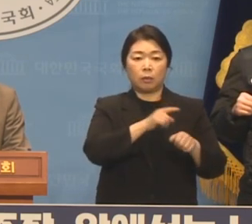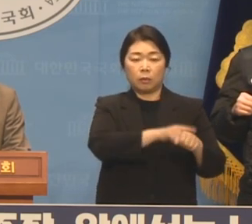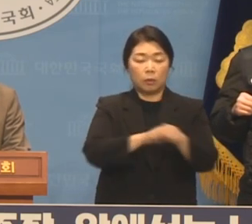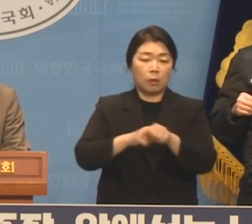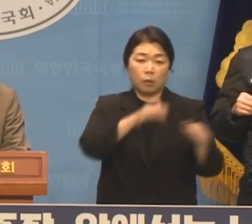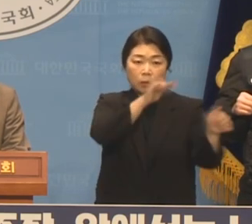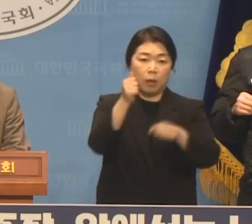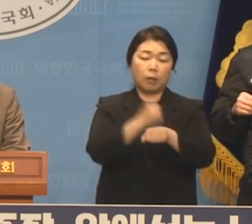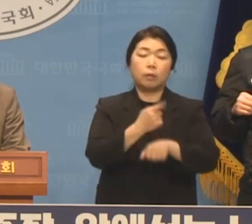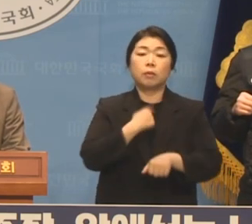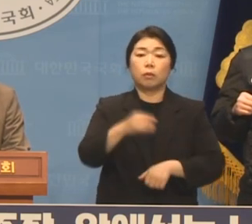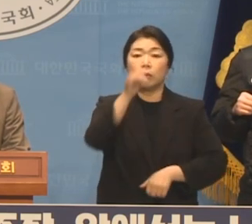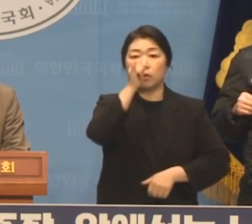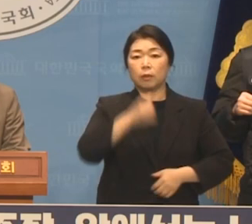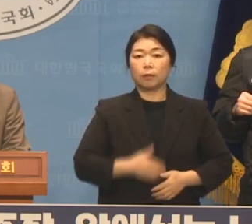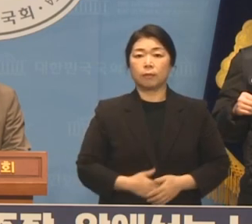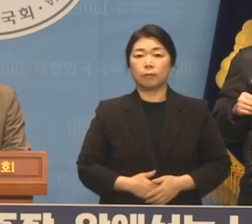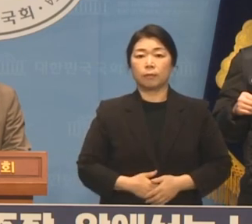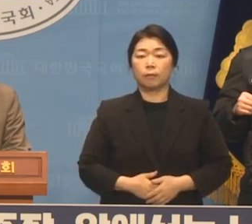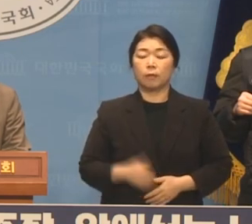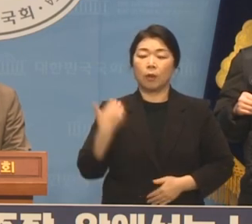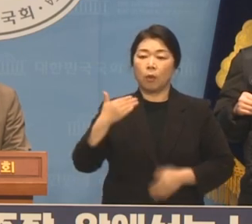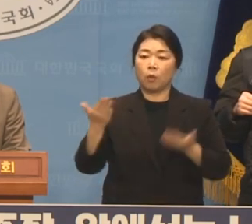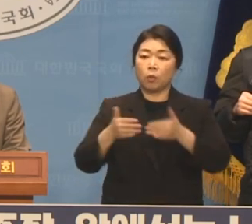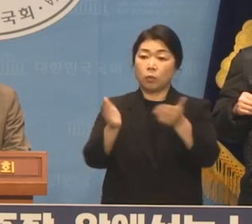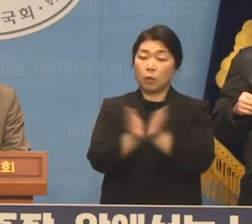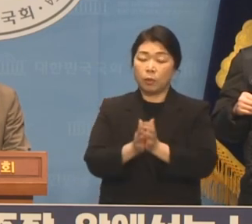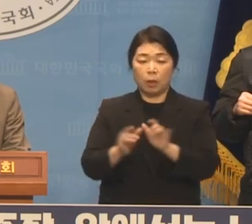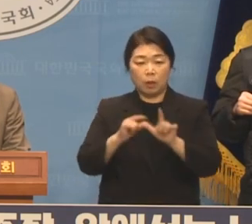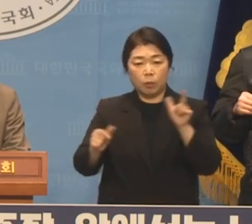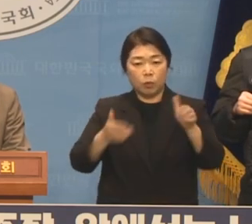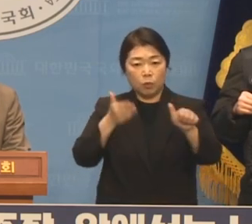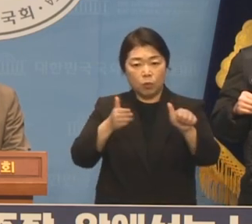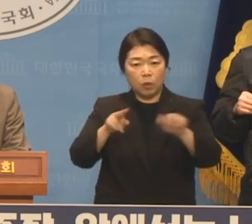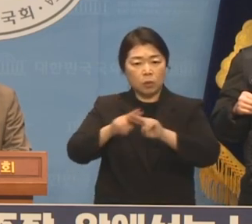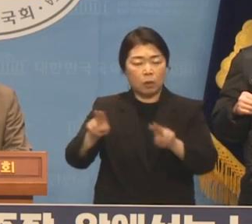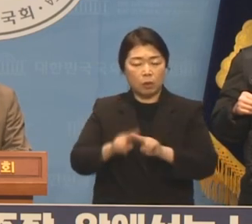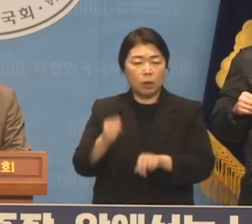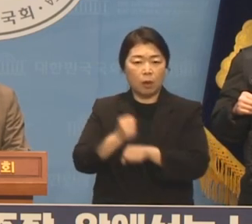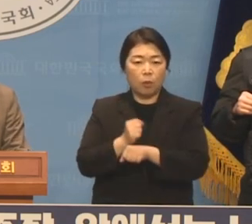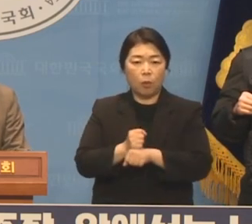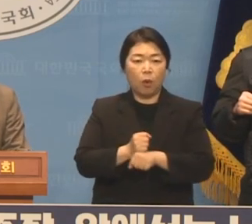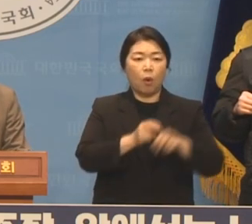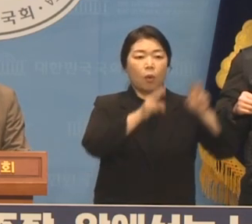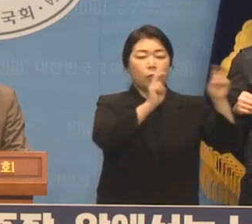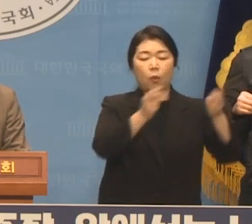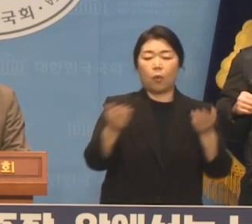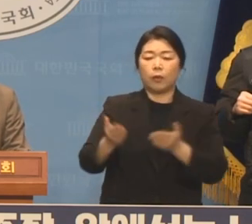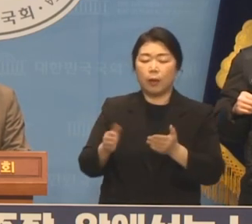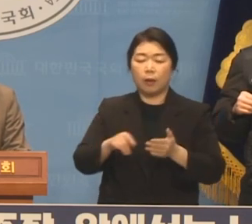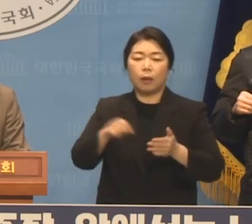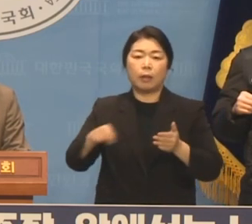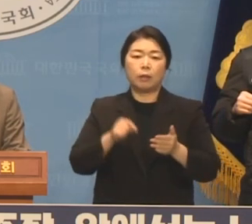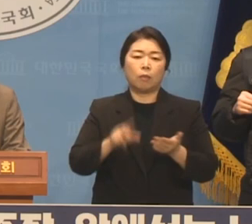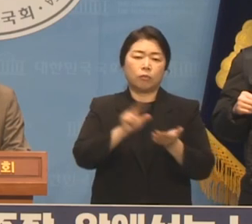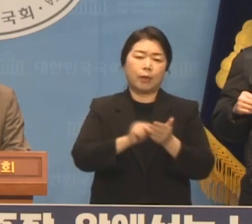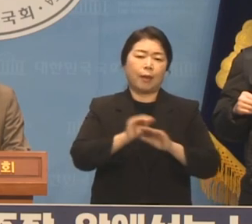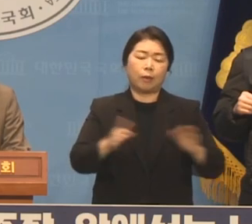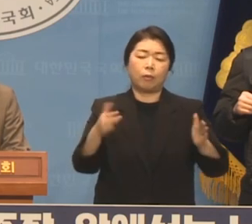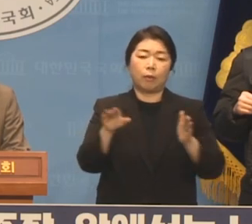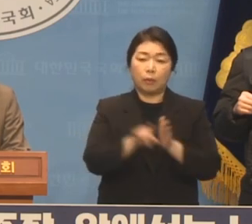있습니다. 최근 노동조합이 일부 요구안을 철회하면서까지 노사 간의 교섭을 타결하기 위해